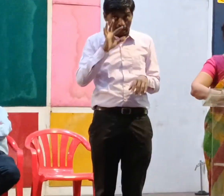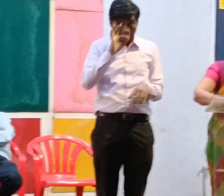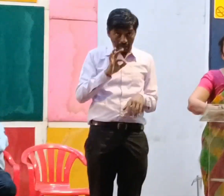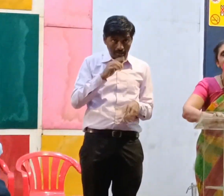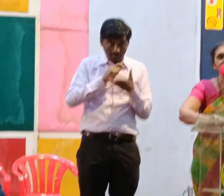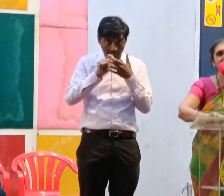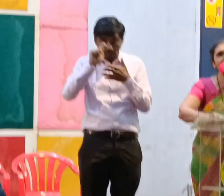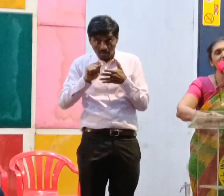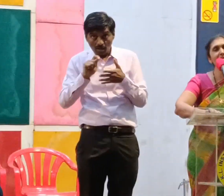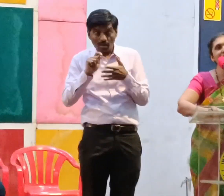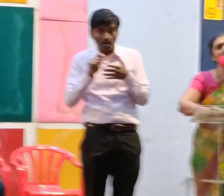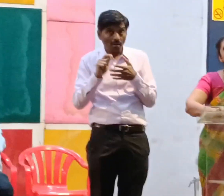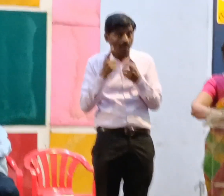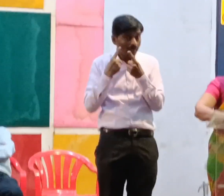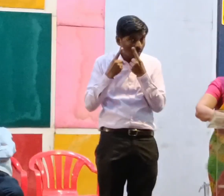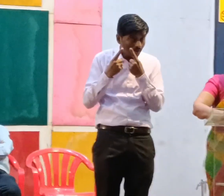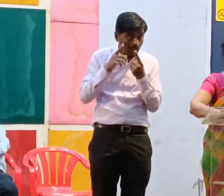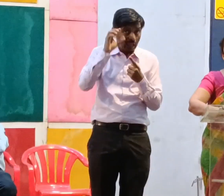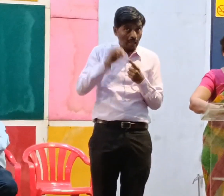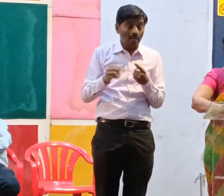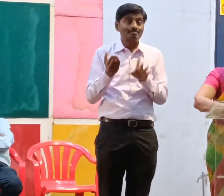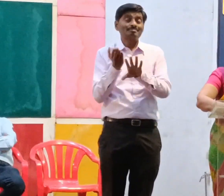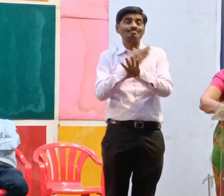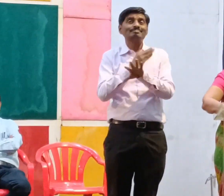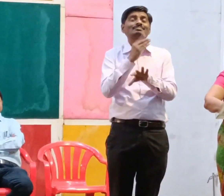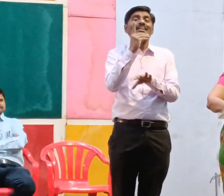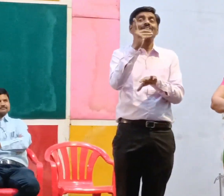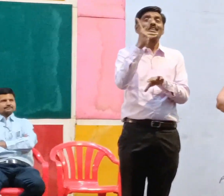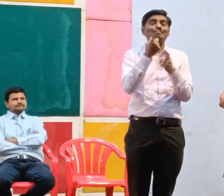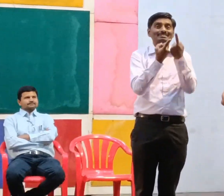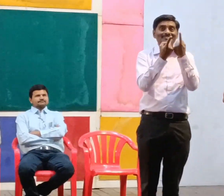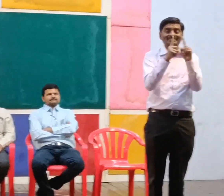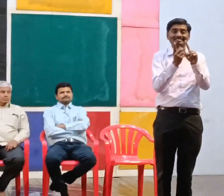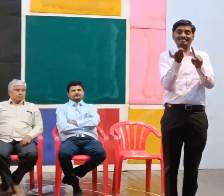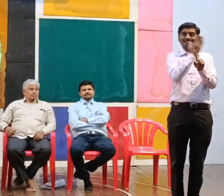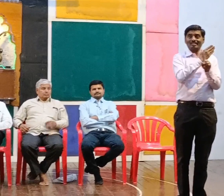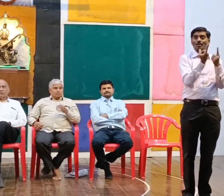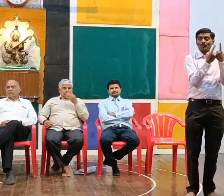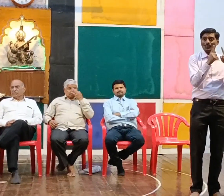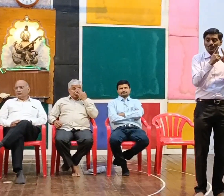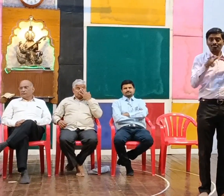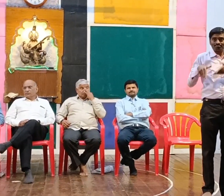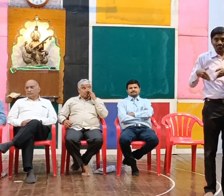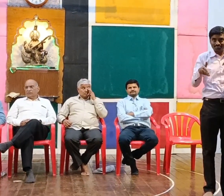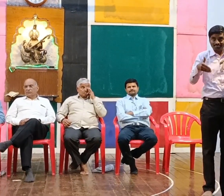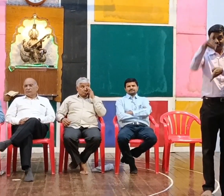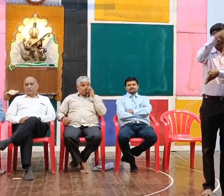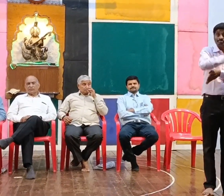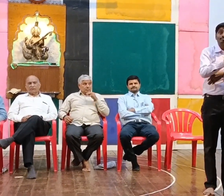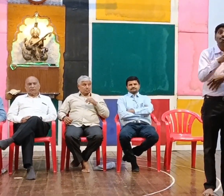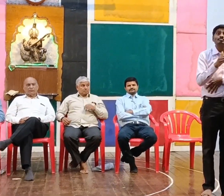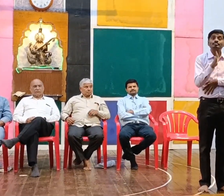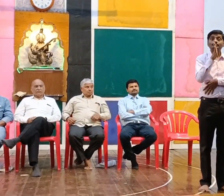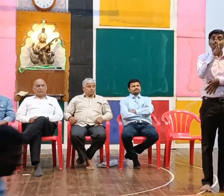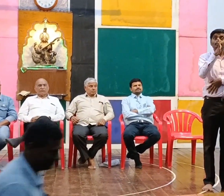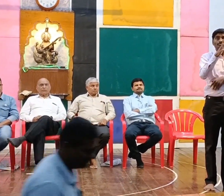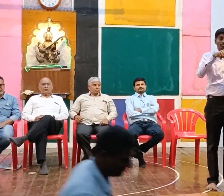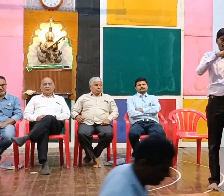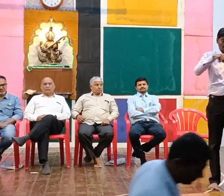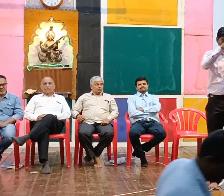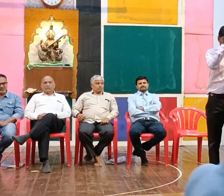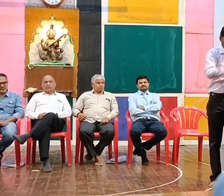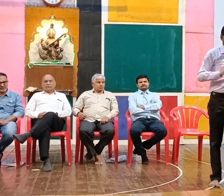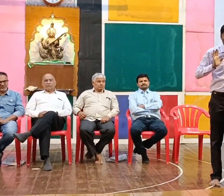છે એમણે એક વખત 11-12ની ક્લાસ છે એની બહારની લોબી છે એમાં 500 રૂપિયાની નોટ વચ્ચે મૂકી